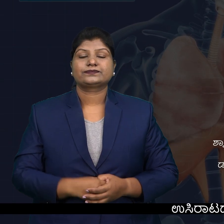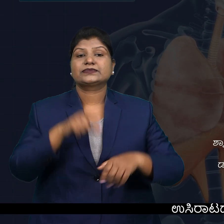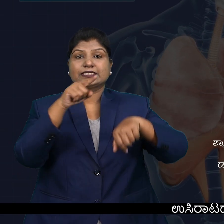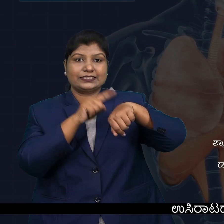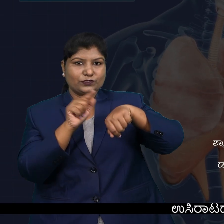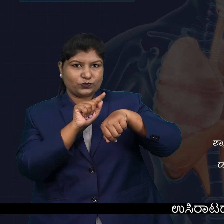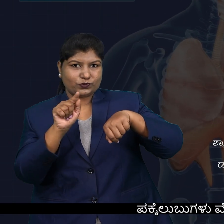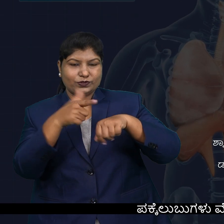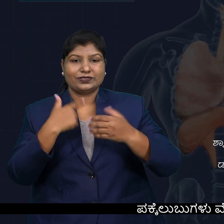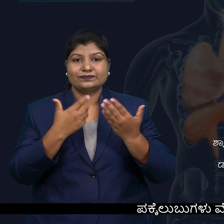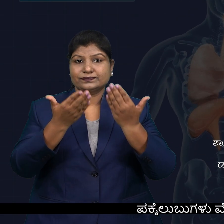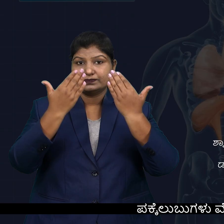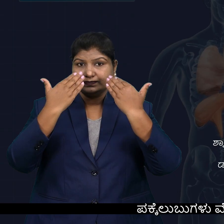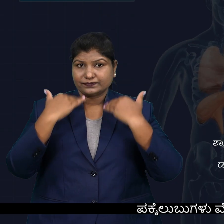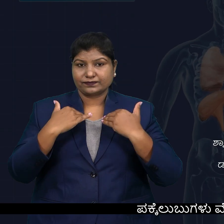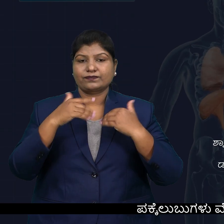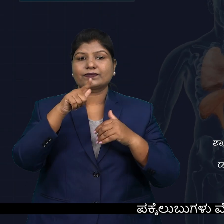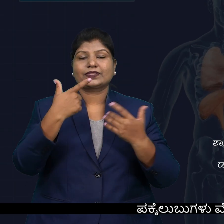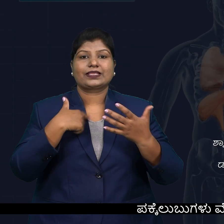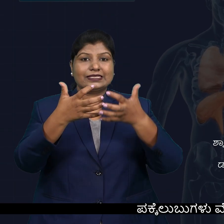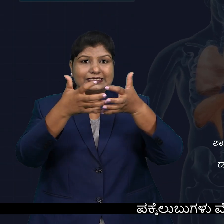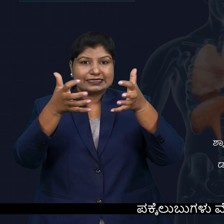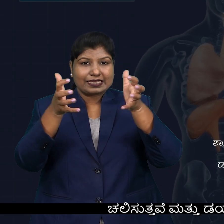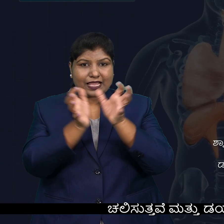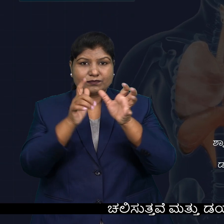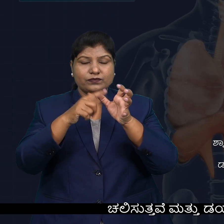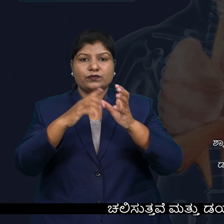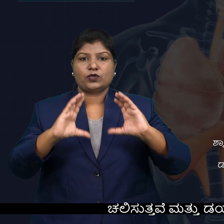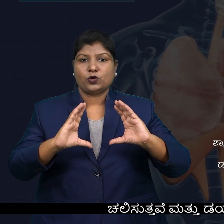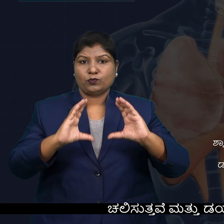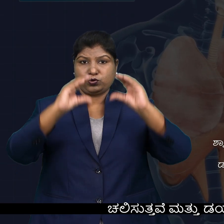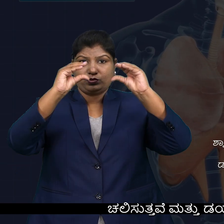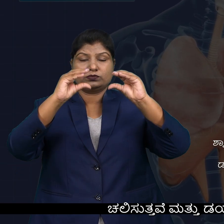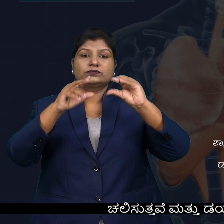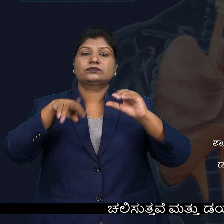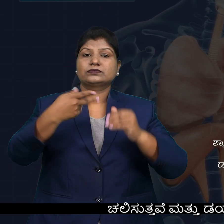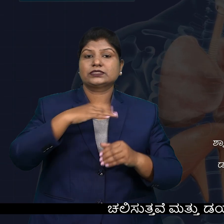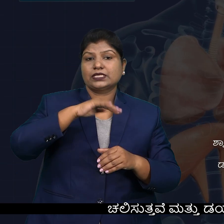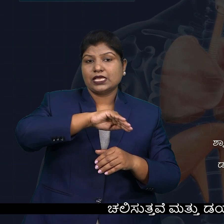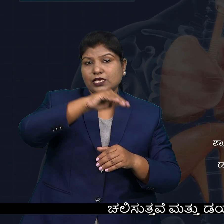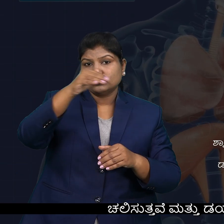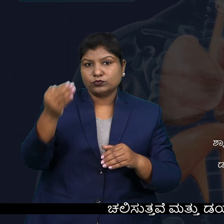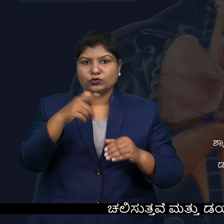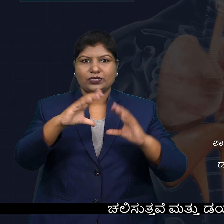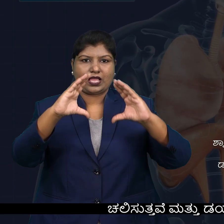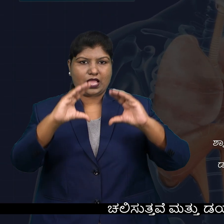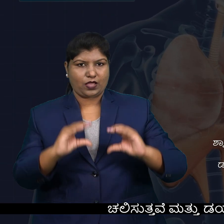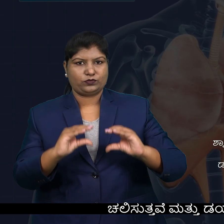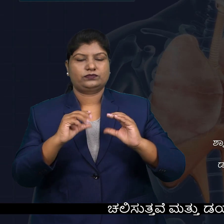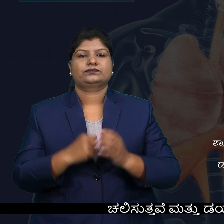ಉಸಿರಾಟದ ಸಮಯದಲ್ಲಿ ಪಕ್ಕೆಲುಬುಗಳು ಮೇಲಕ್ಕೆ ಹೊರಕ್ಕೆ ಚಲಿಸುತ್ತವೆ ಮತ್ತು ಡಯಾಫ್ರಮ್ ಕೆಳಕ್ಕೆ